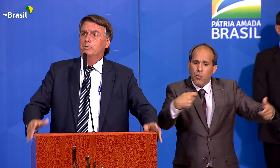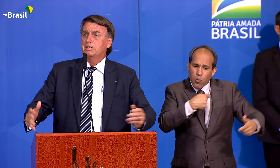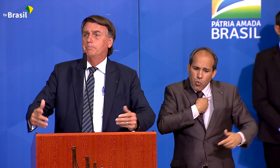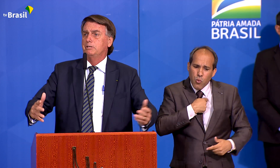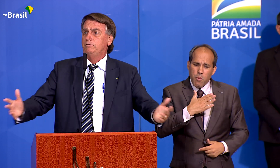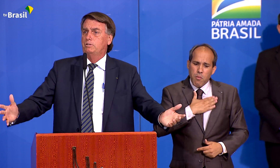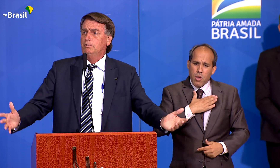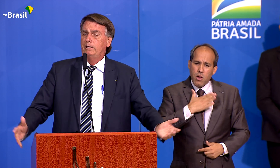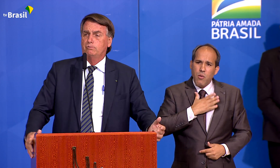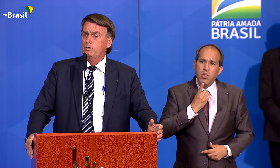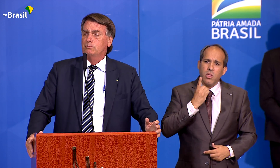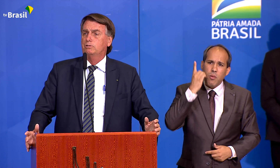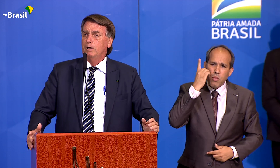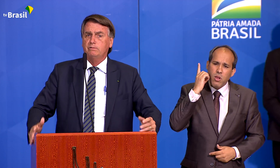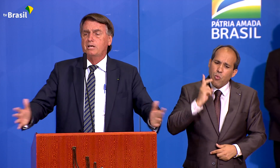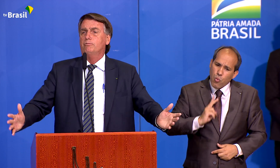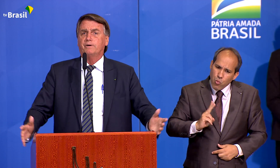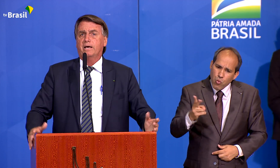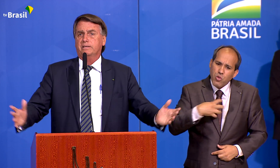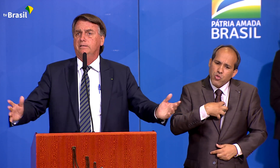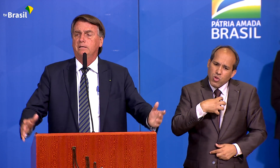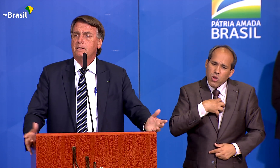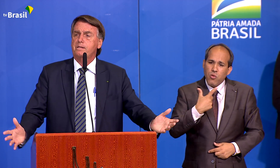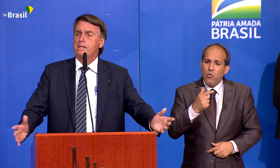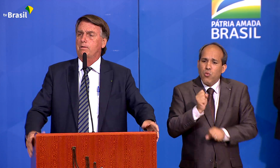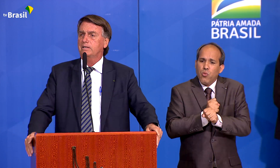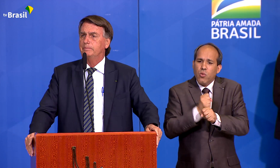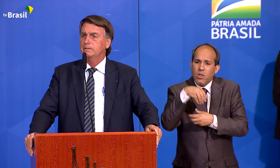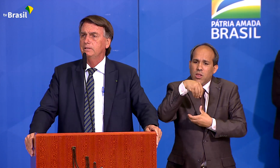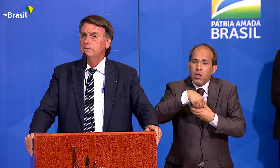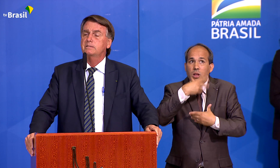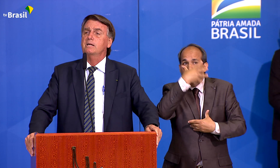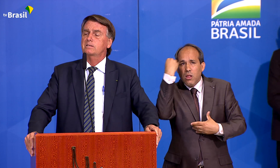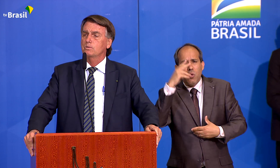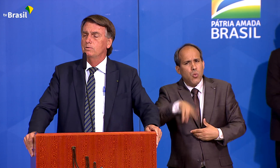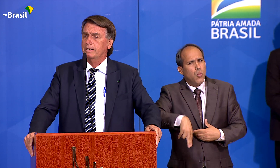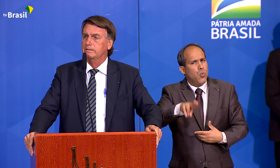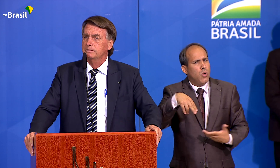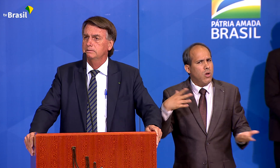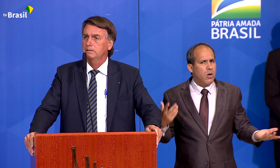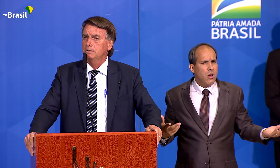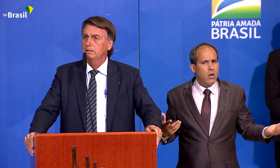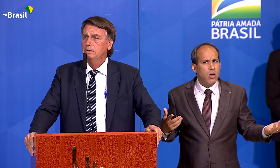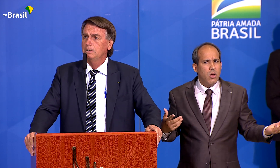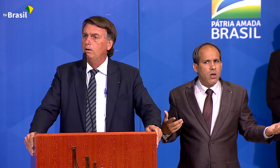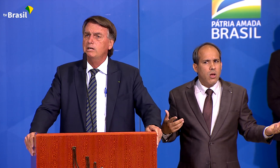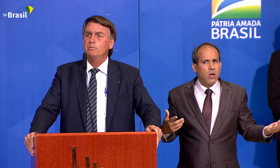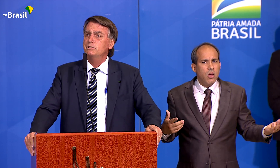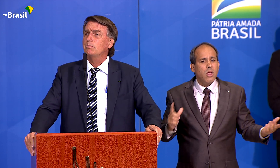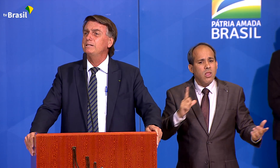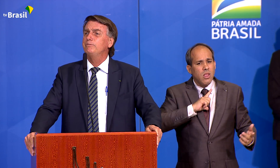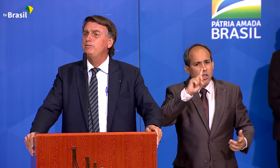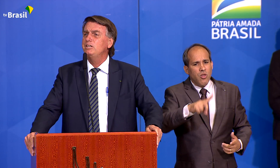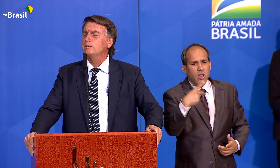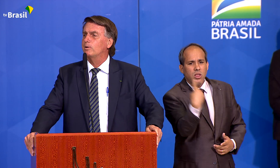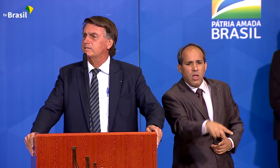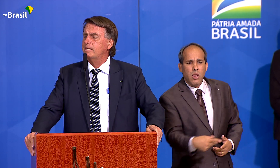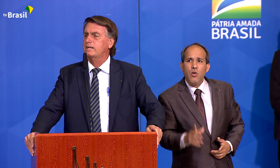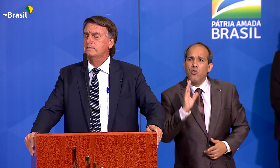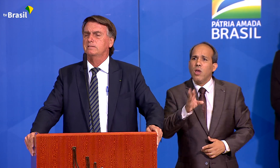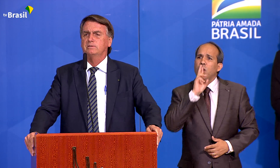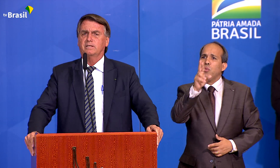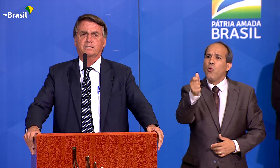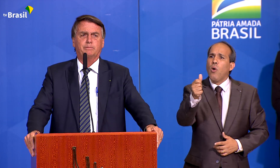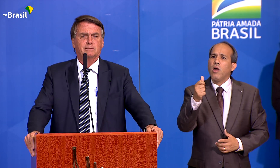deputado ainda porque depois de 21 e 28 anos não tem como falar que esqueceu a cama esqueceu o congresso eu respondi quase